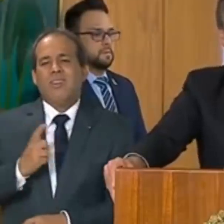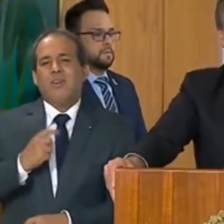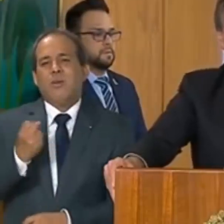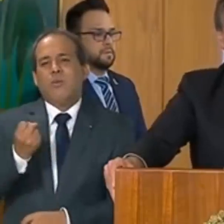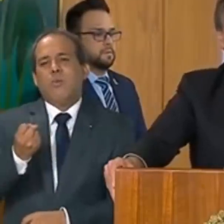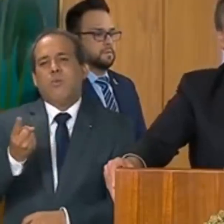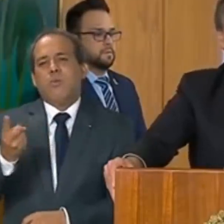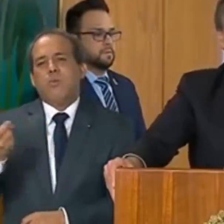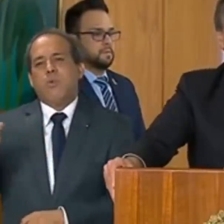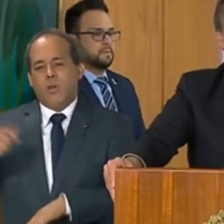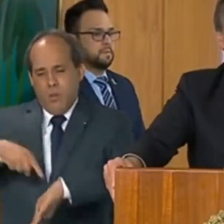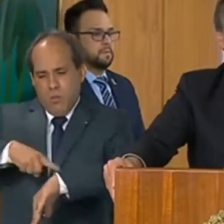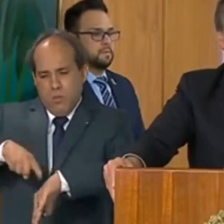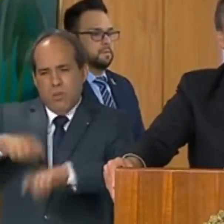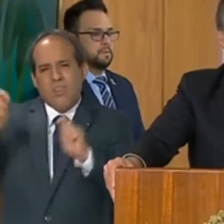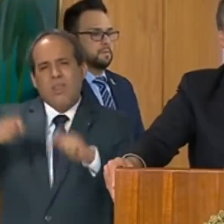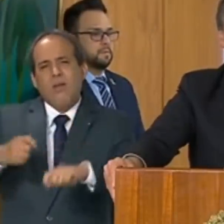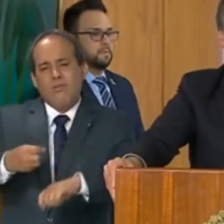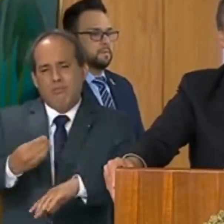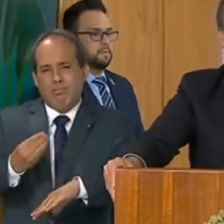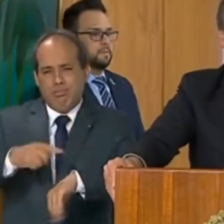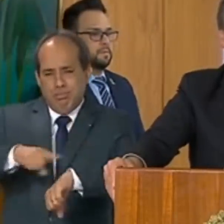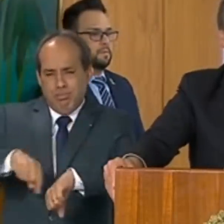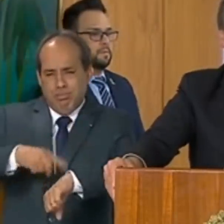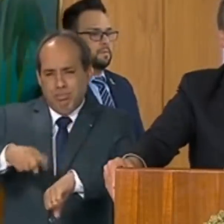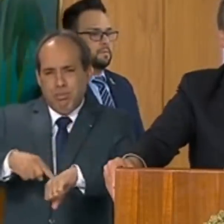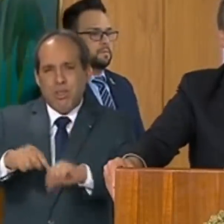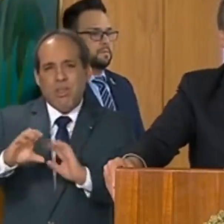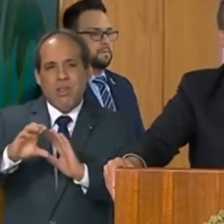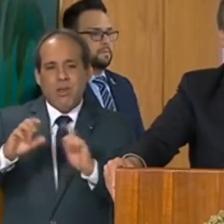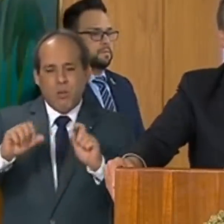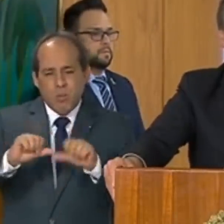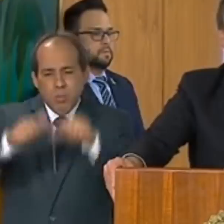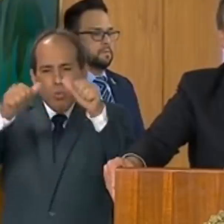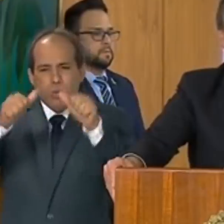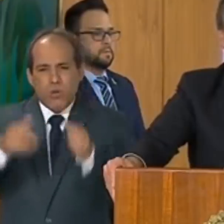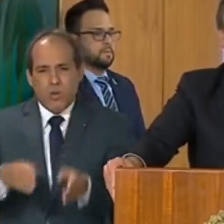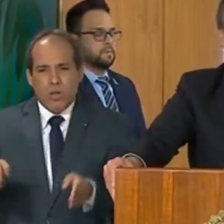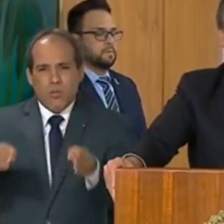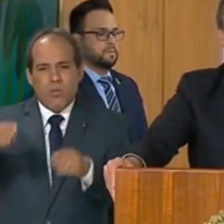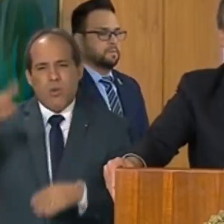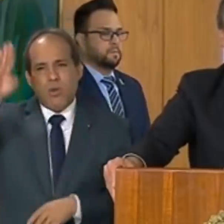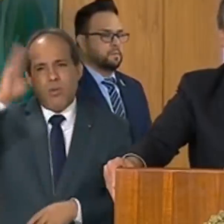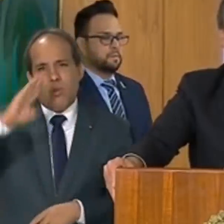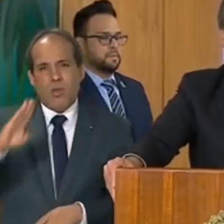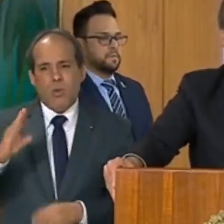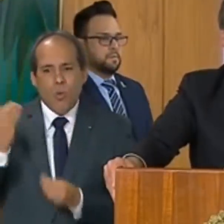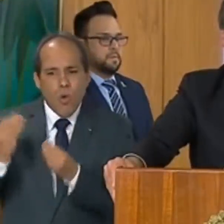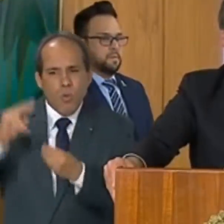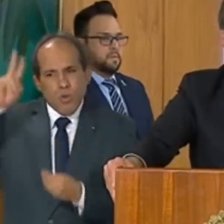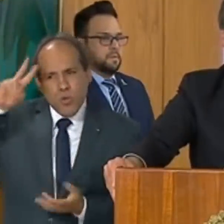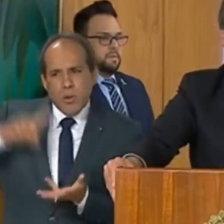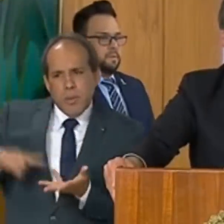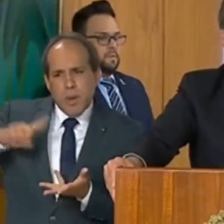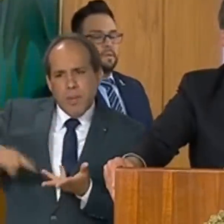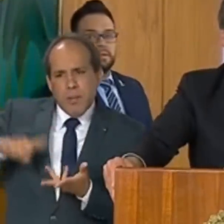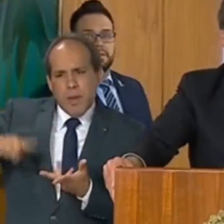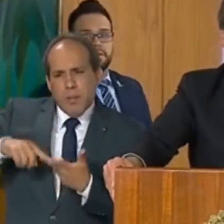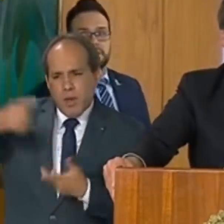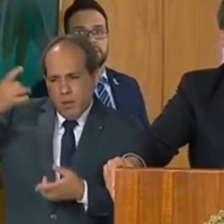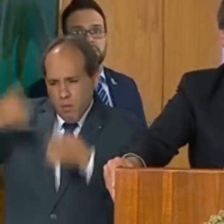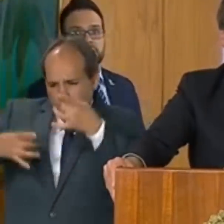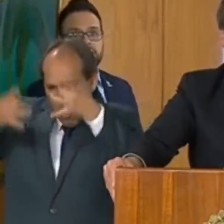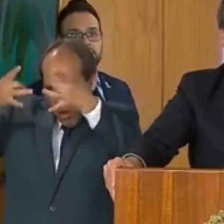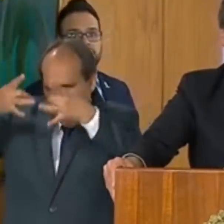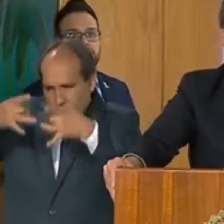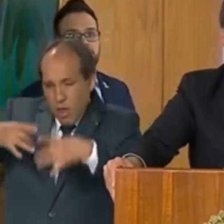um capítulo que eu acho que mudaria o destino da nação. Mas a gente vai fazendo a nossa parte. Amigos de fé